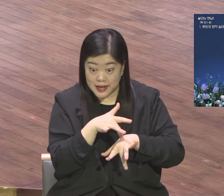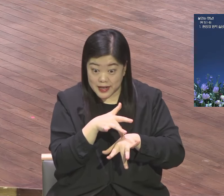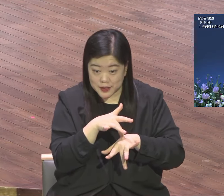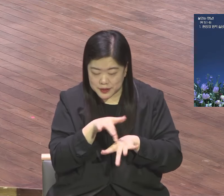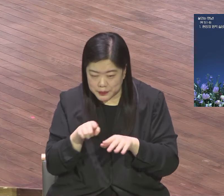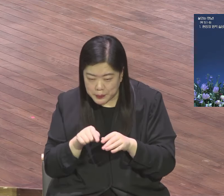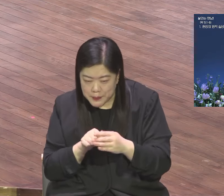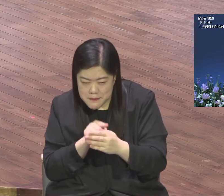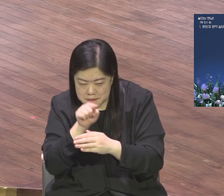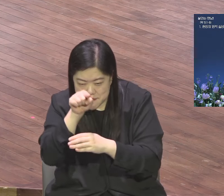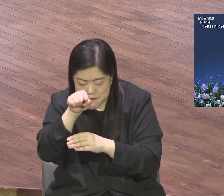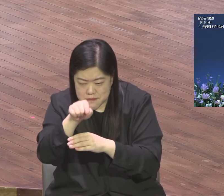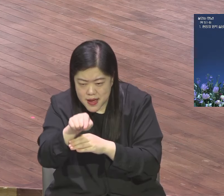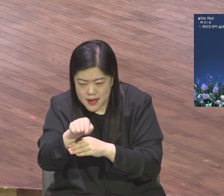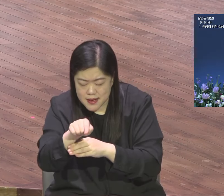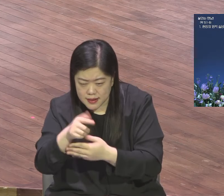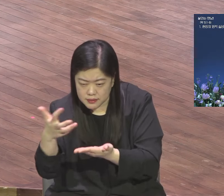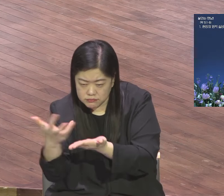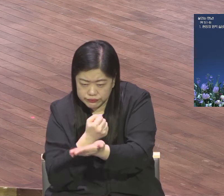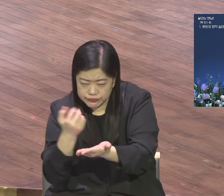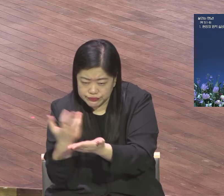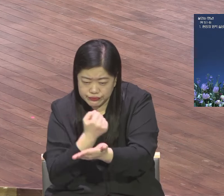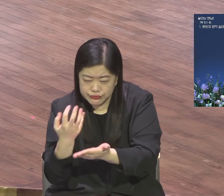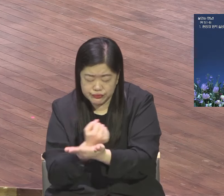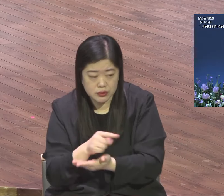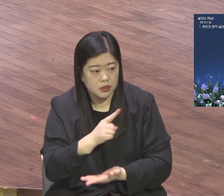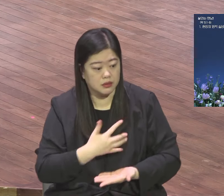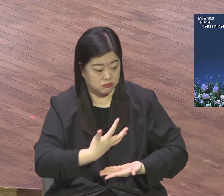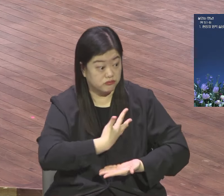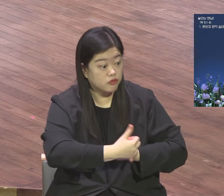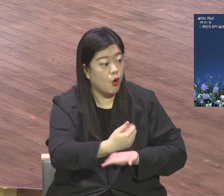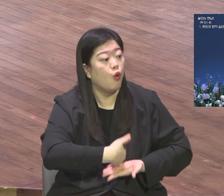분쟁하고 그 사단이 주는 마음이잖아요.